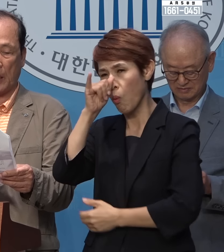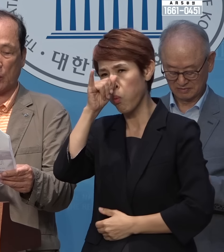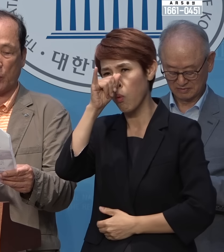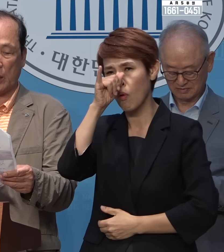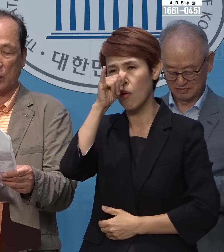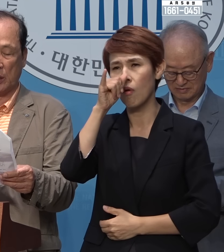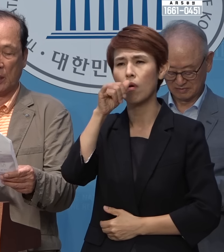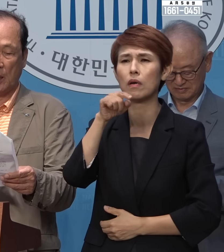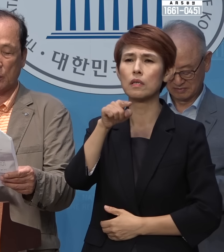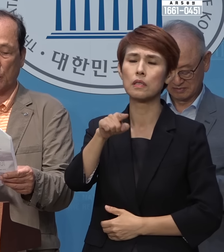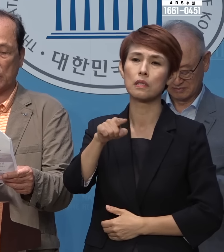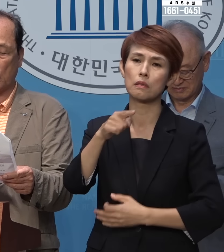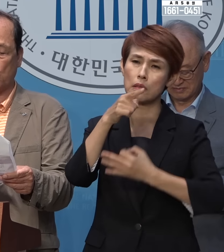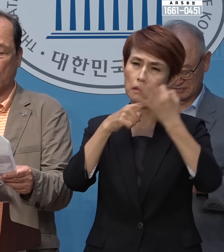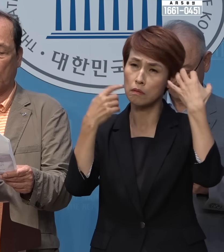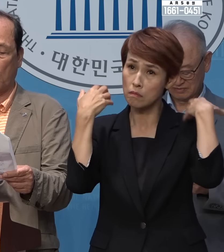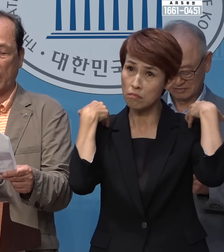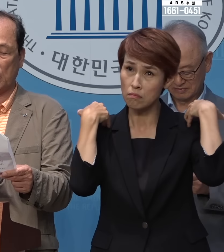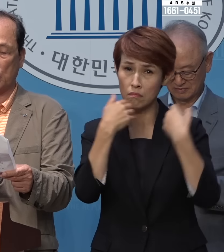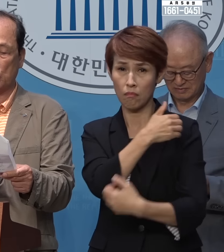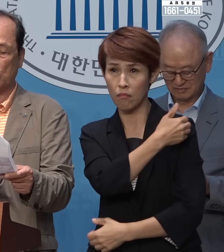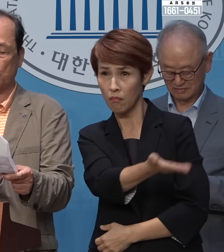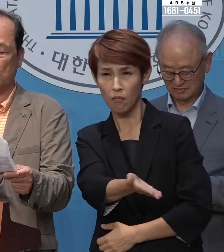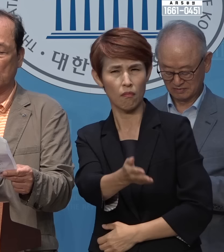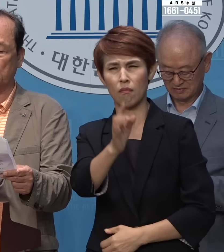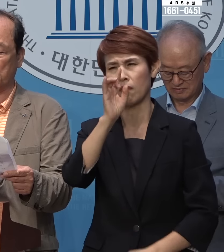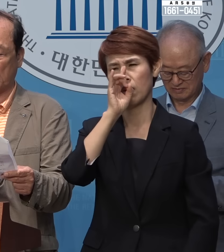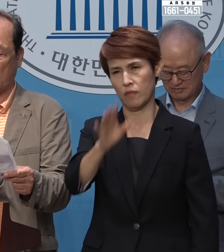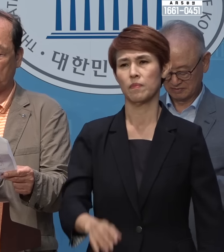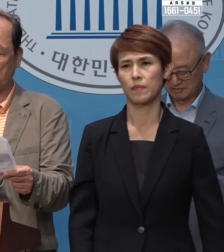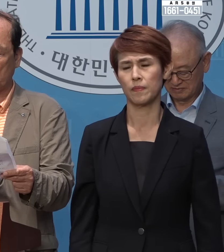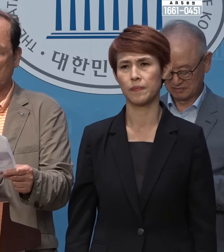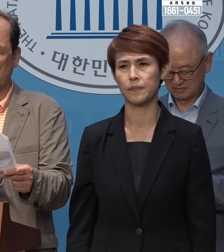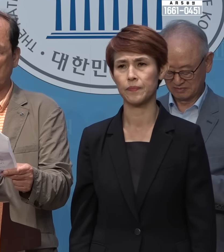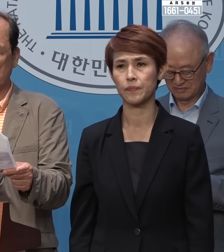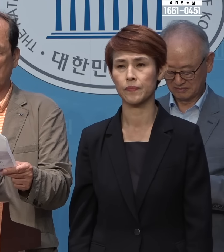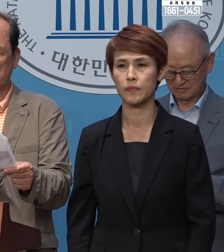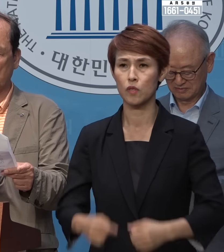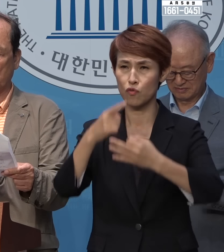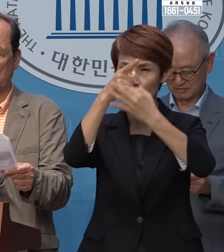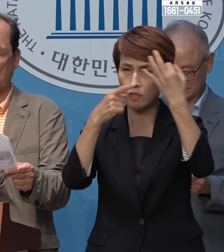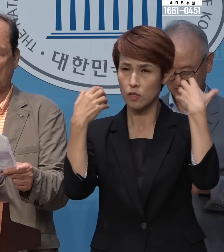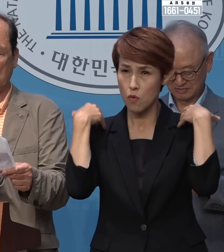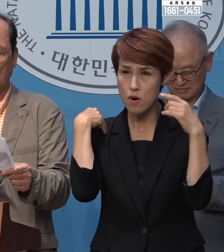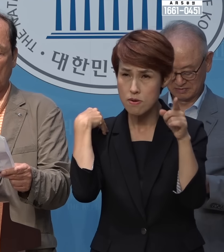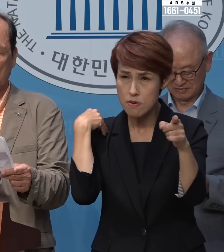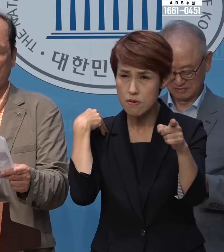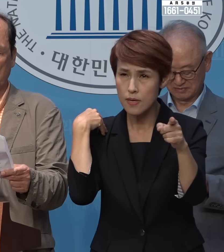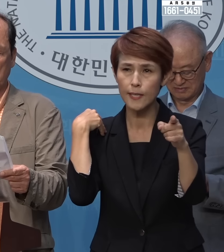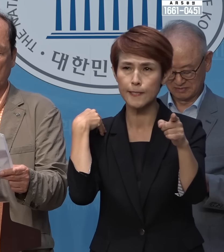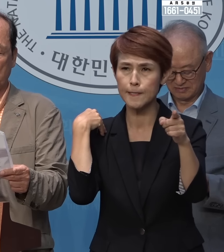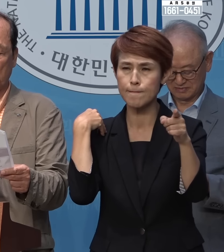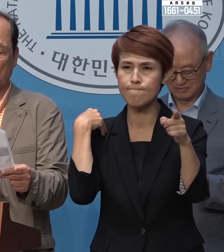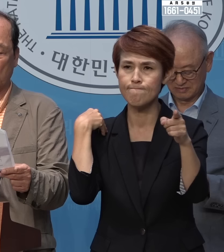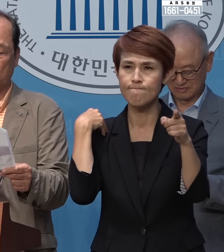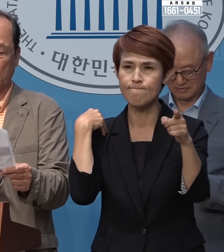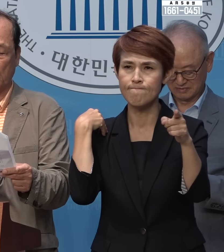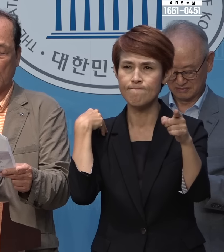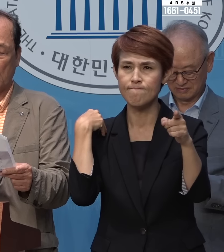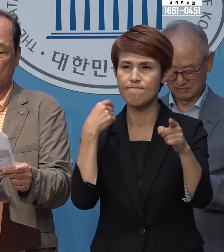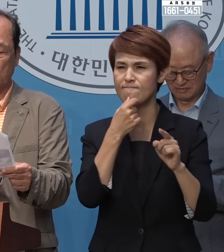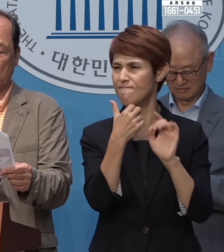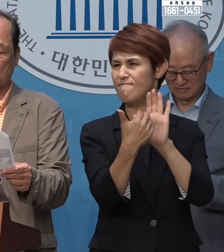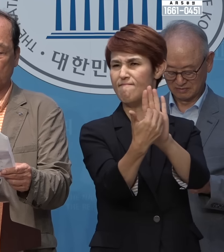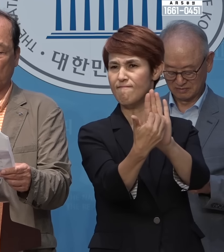국가 파괴 행위를 더 이상 두고 보고만 있을 수는 없습니다. 윤석열 정권에 대한 전면적